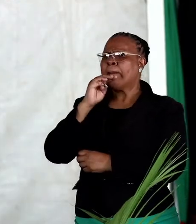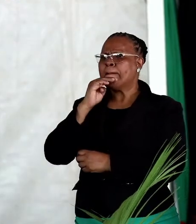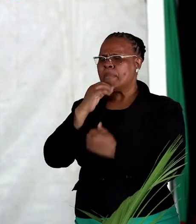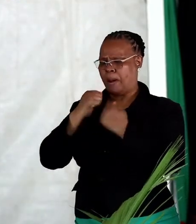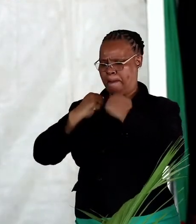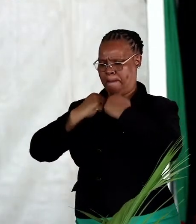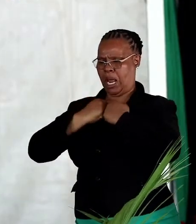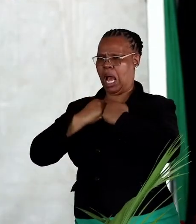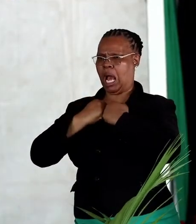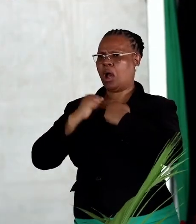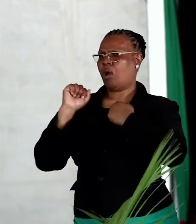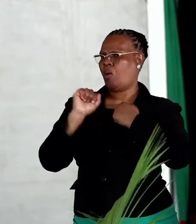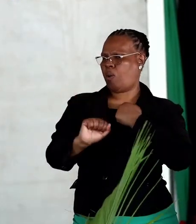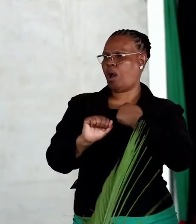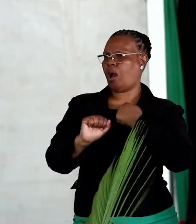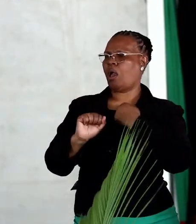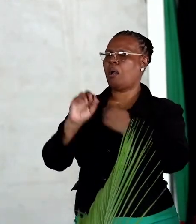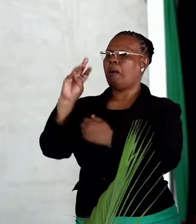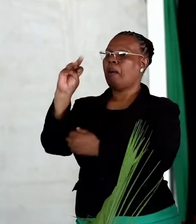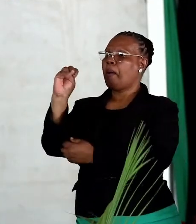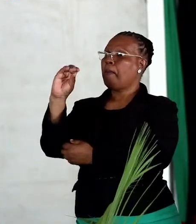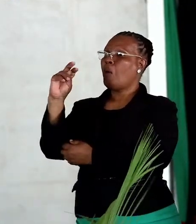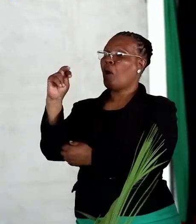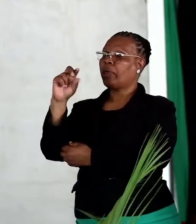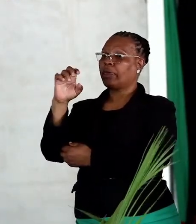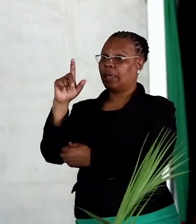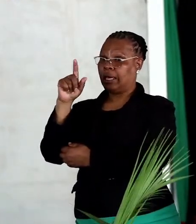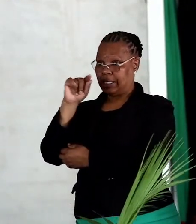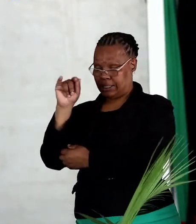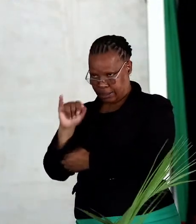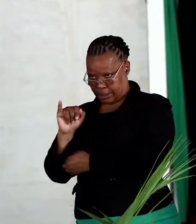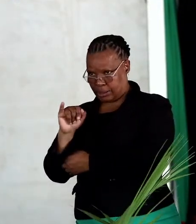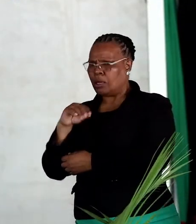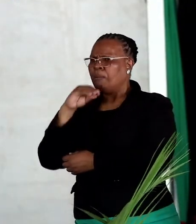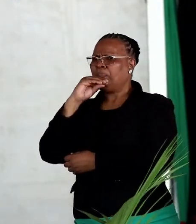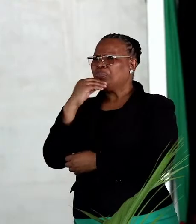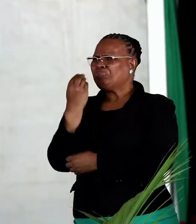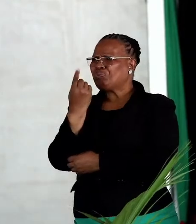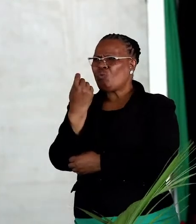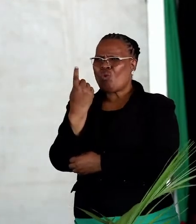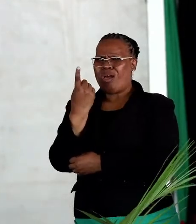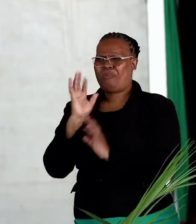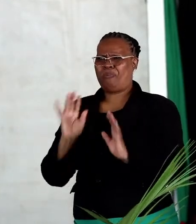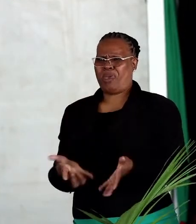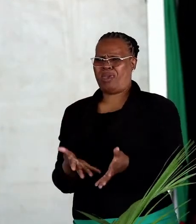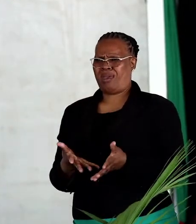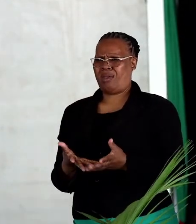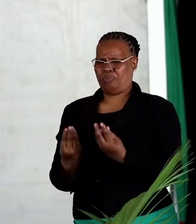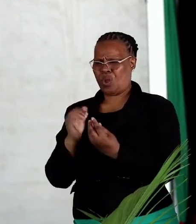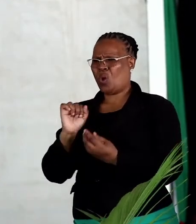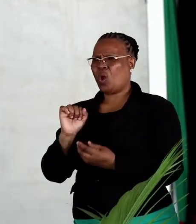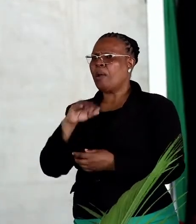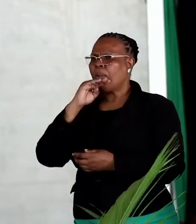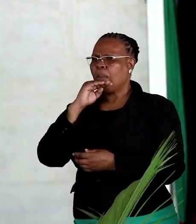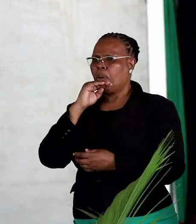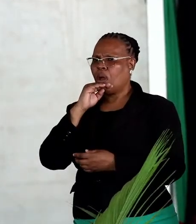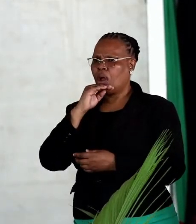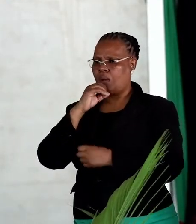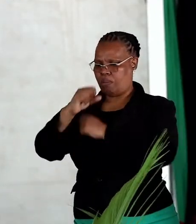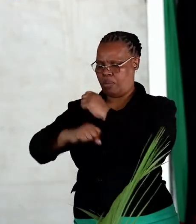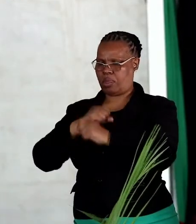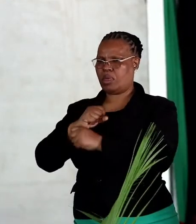kwiBhisho Massacre owayenomntana omnye onguye who was 105 kulonyaka usaphila